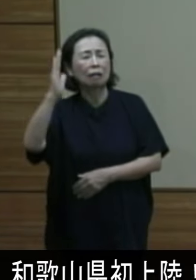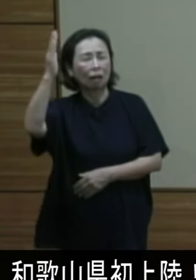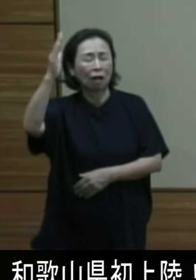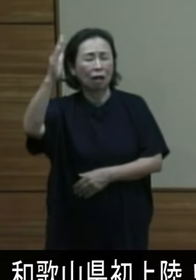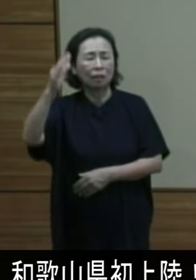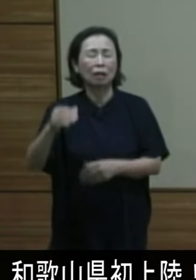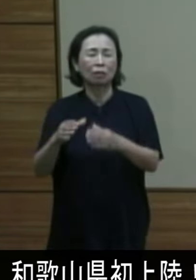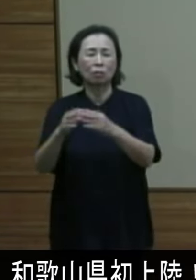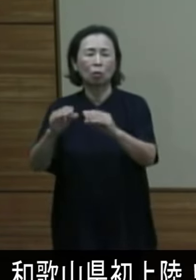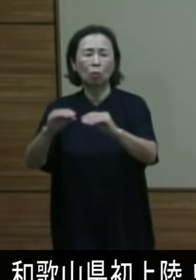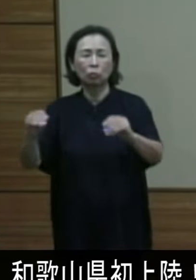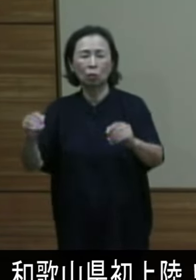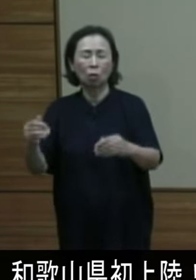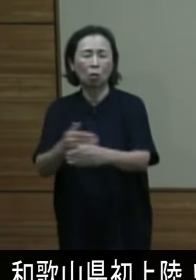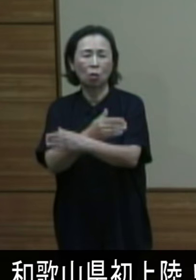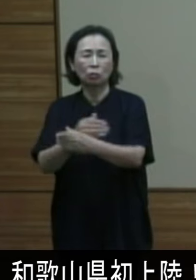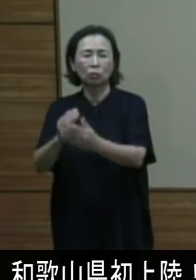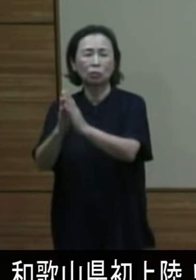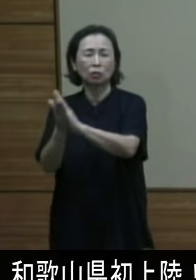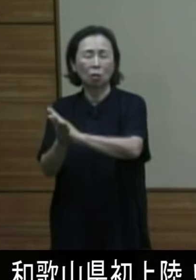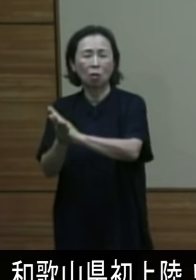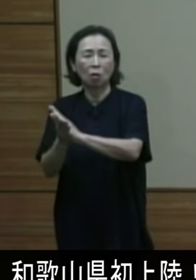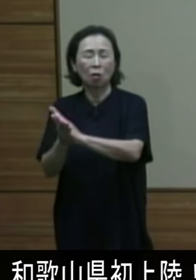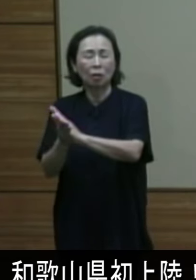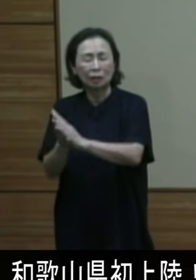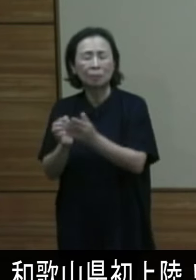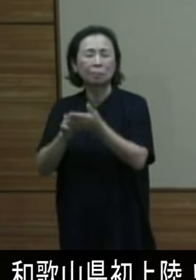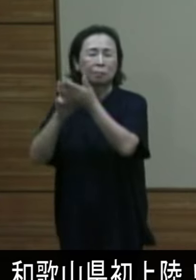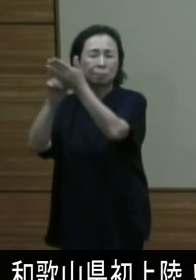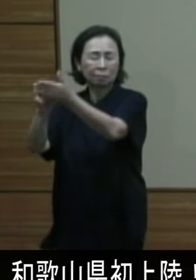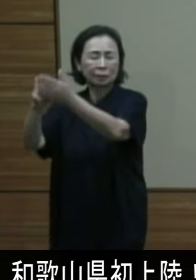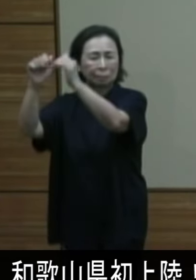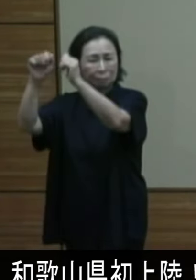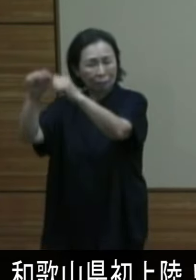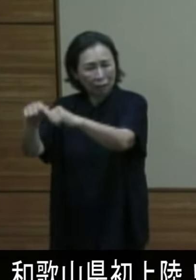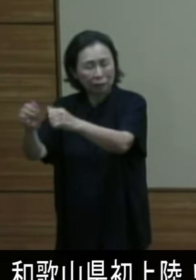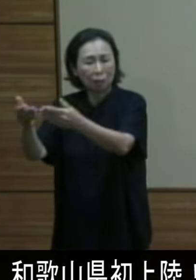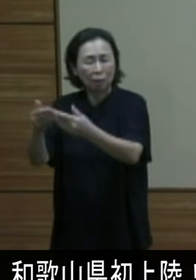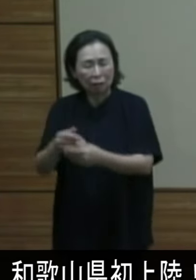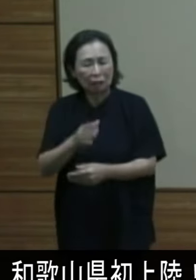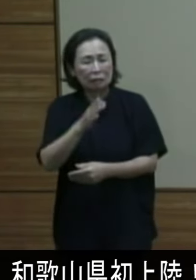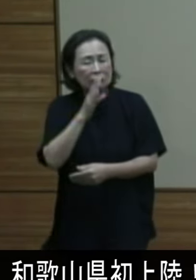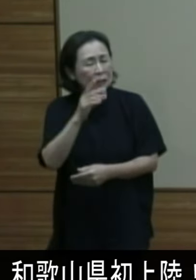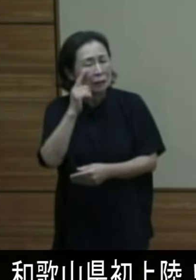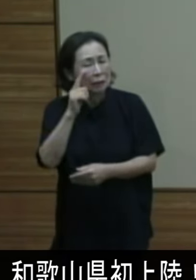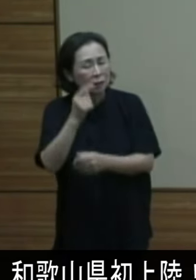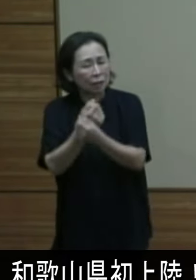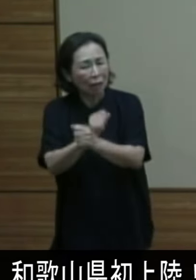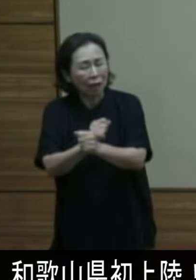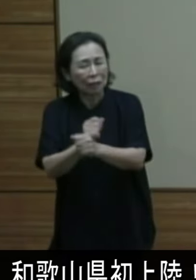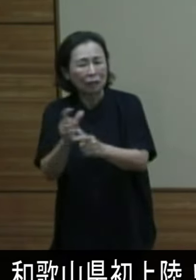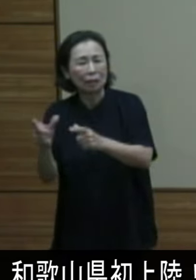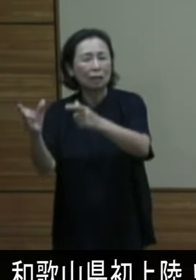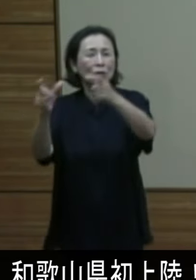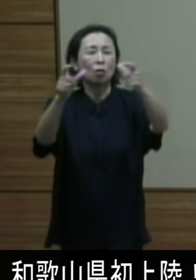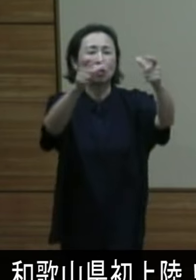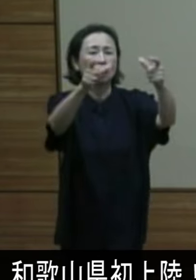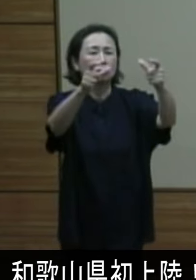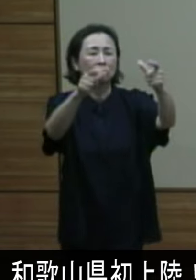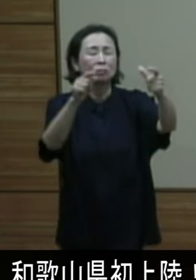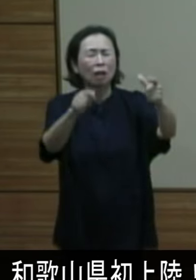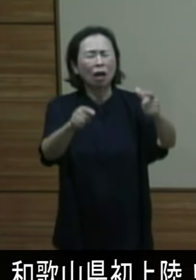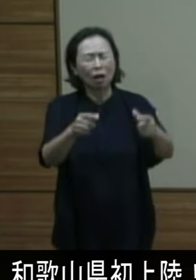可をお願いする実証飛行という形になりました。従いましてお約束していた私の同乗は不可能ということになりましたので